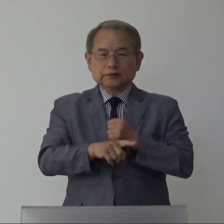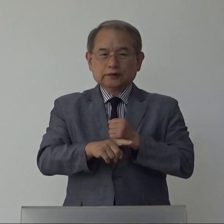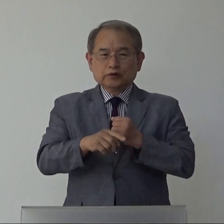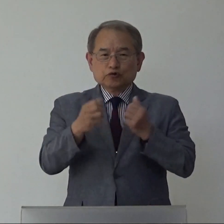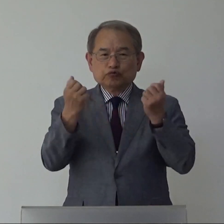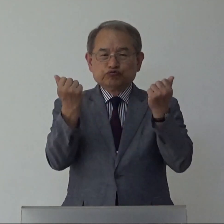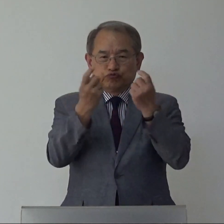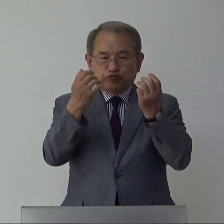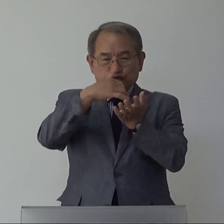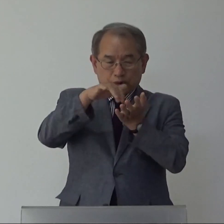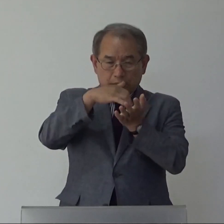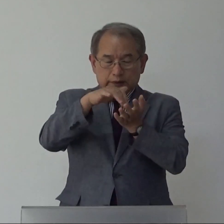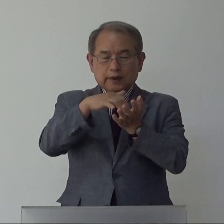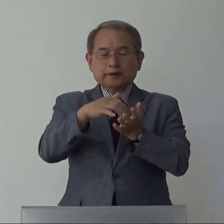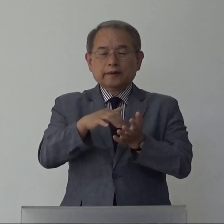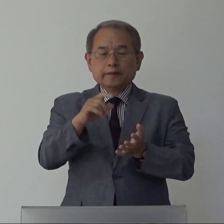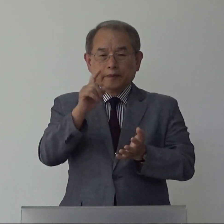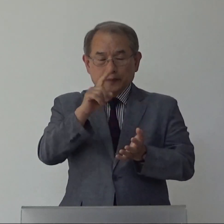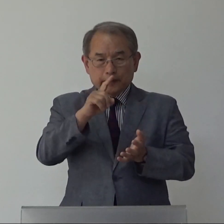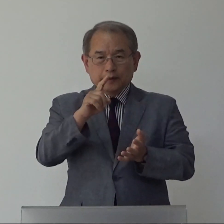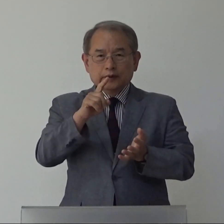가지고 이야기하고요. 또한 틀림은